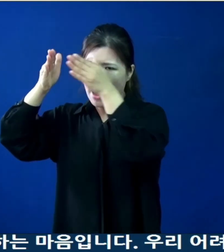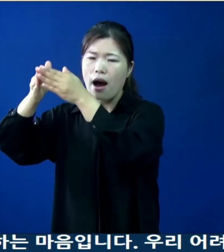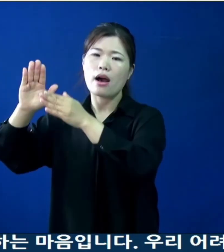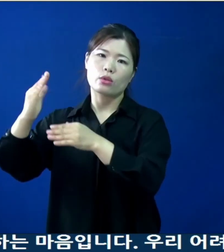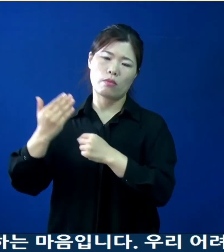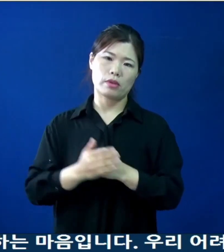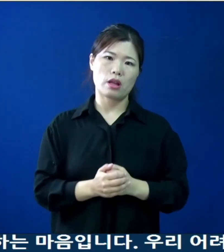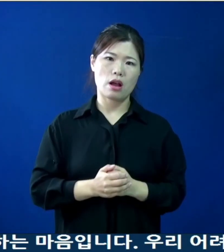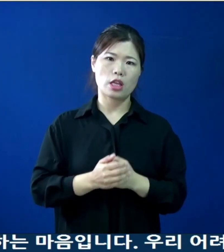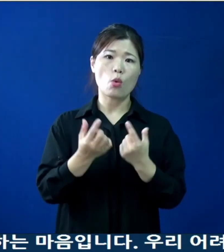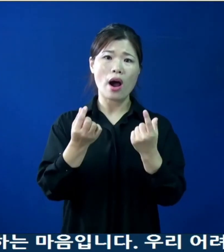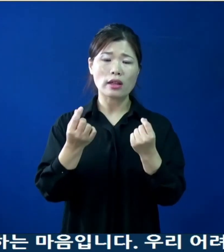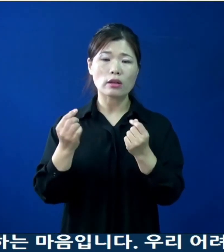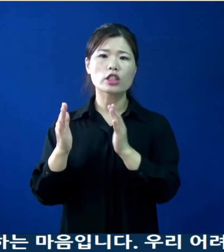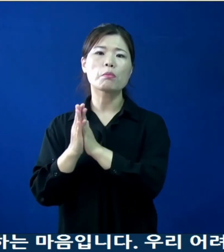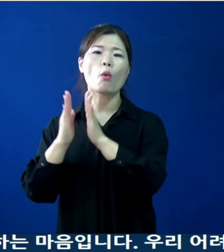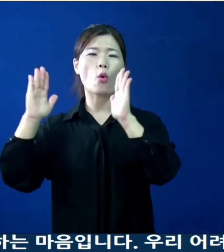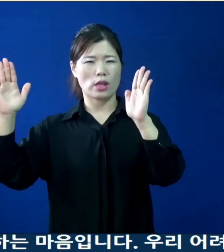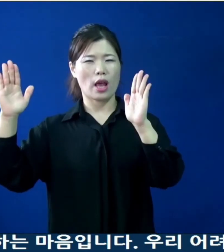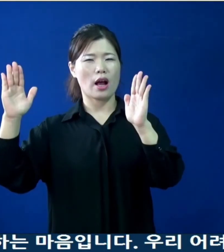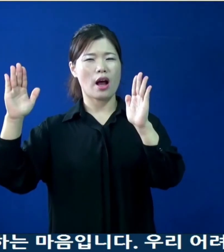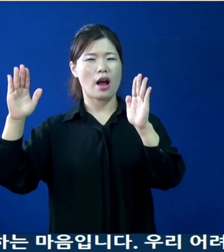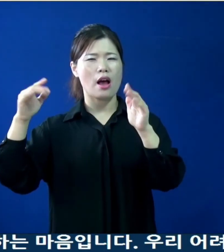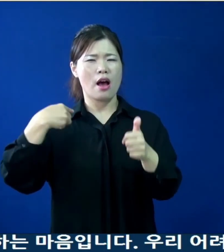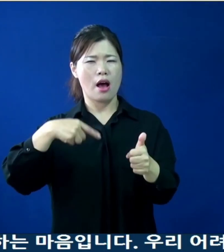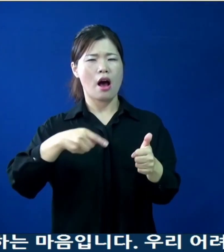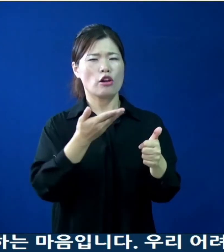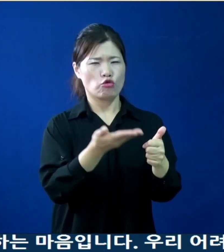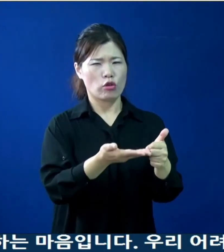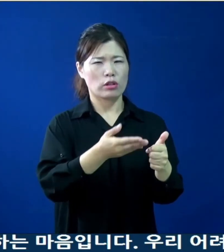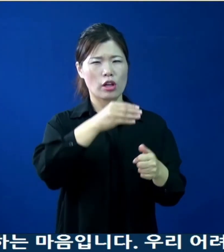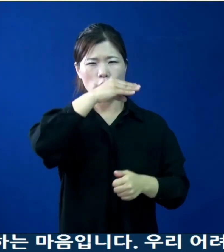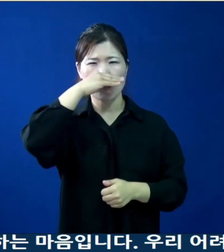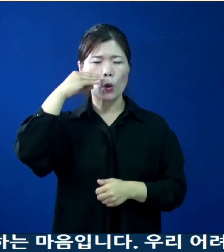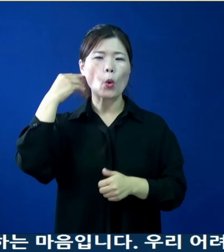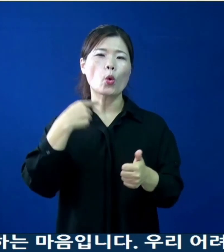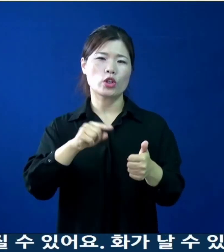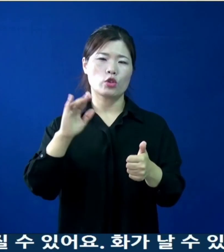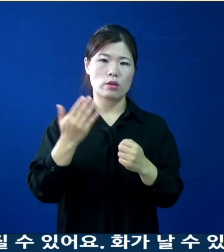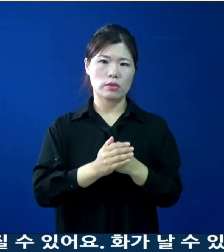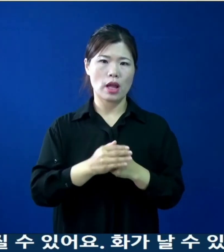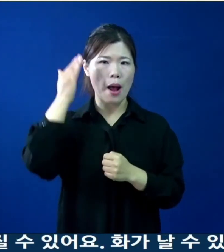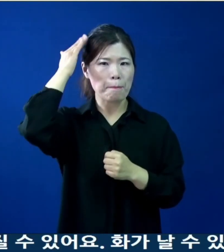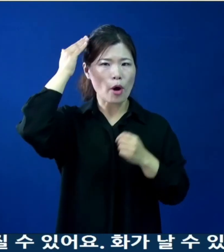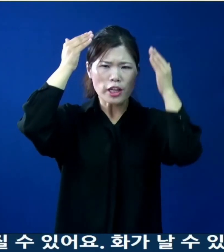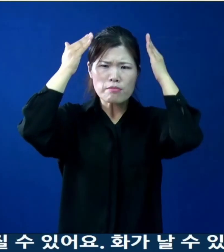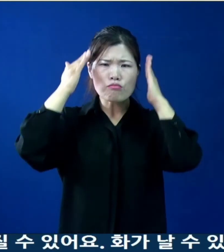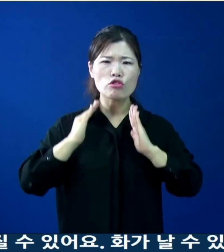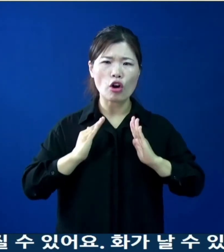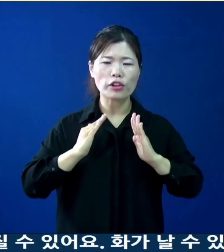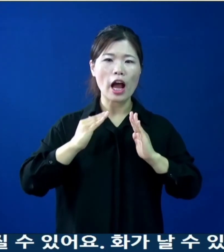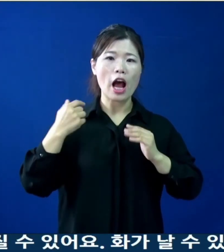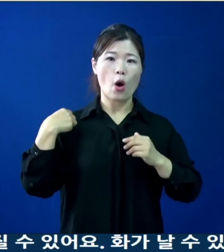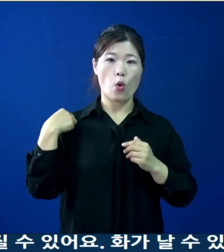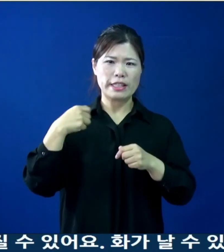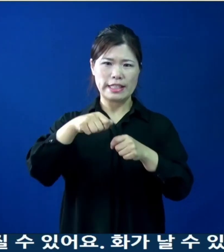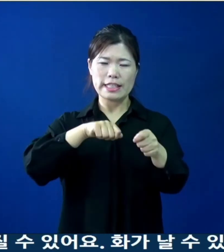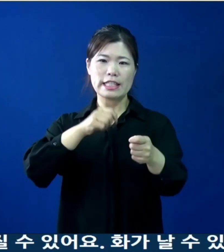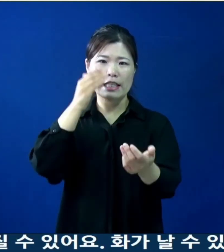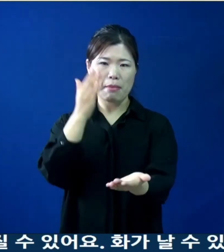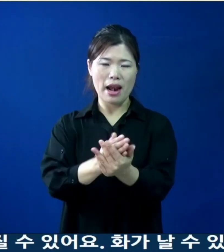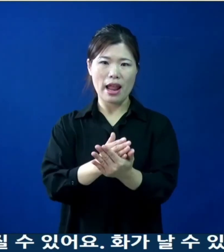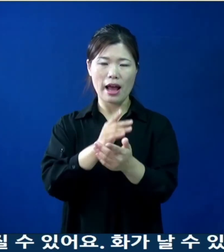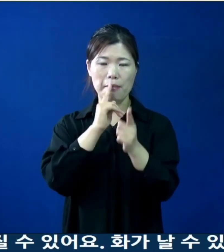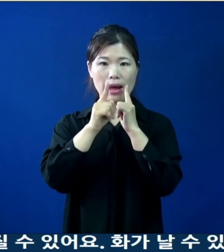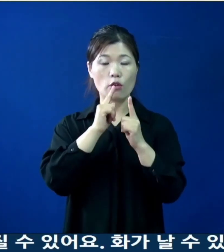이것이 모세가 주었던 첫 번째 교훈이었습니다. 머리를 풀거나 옷을 찢지 말라, 이건요 자기 방치를 막